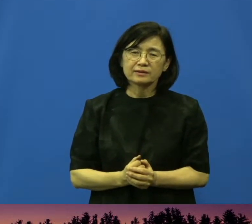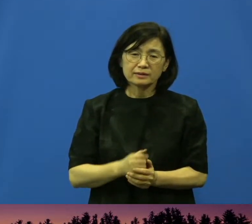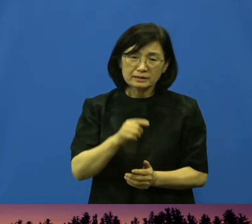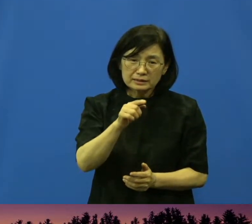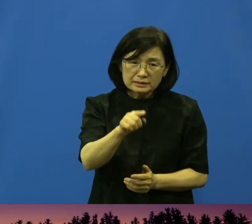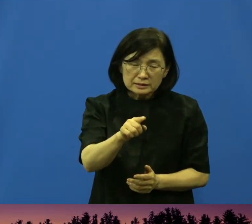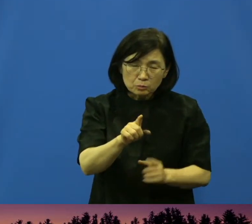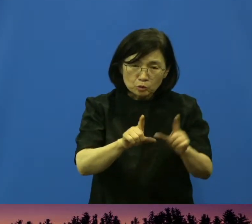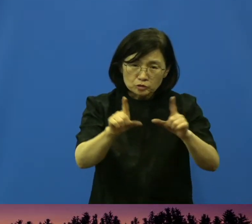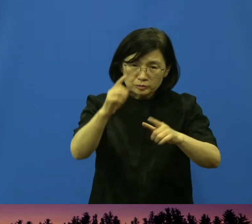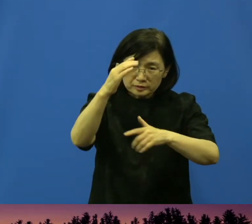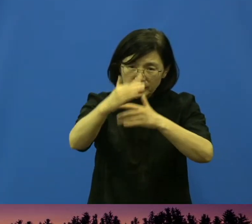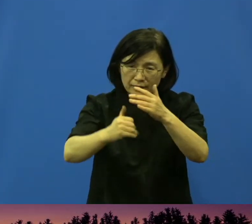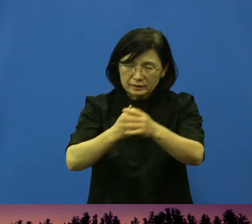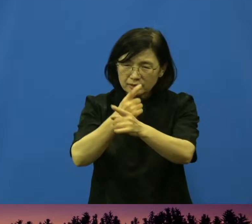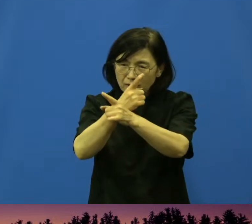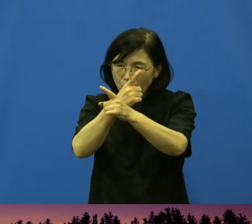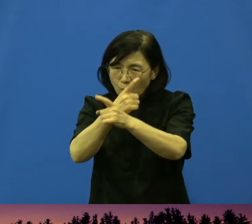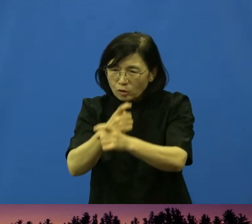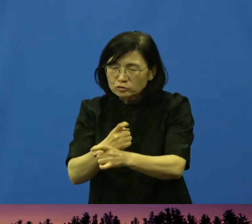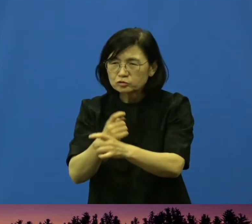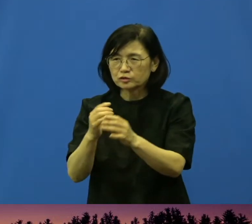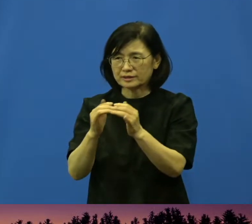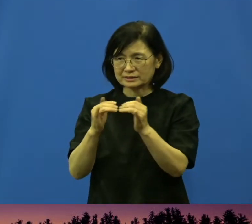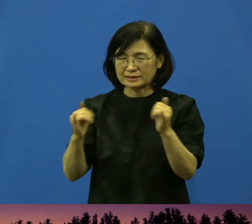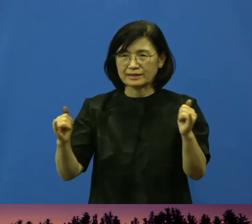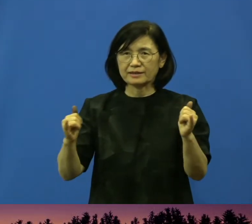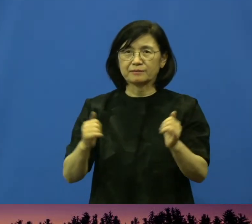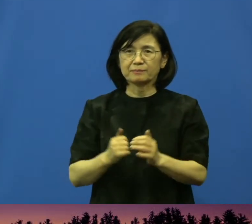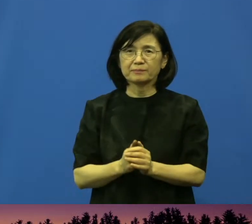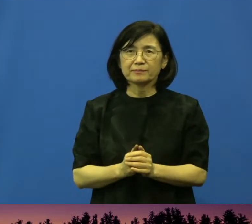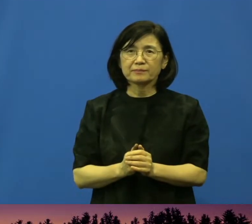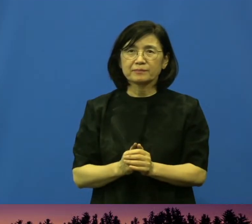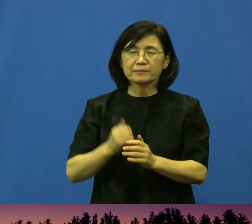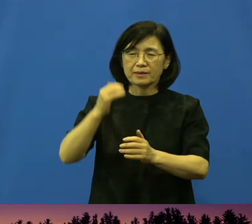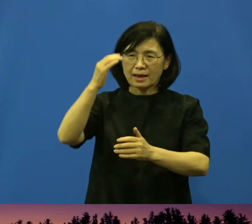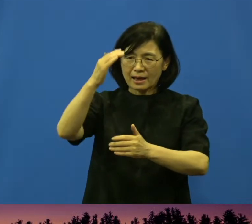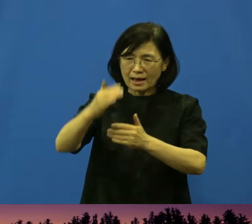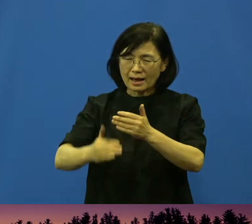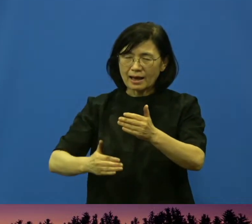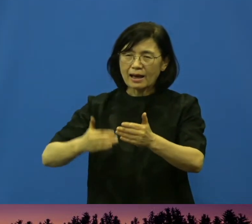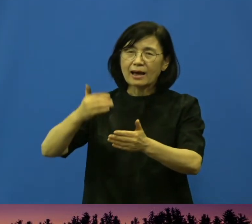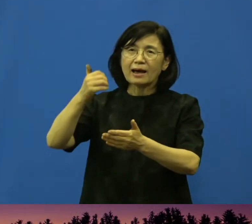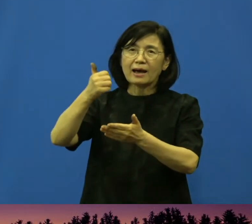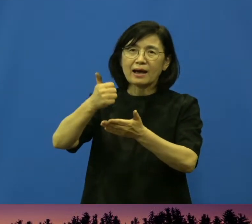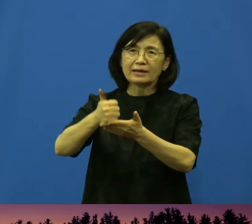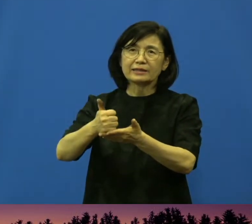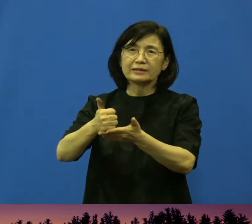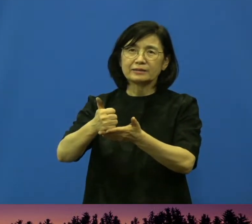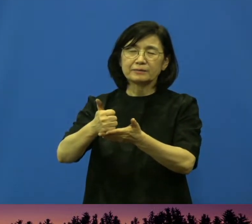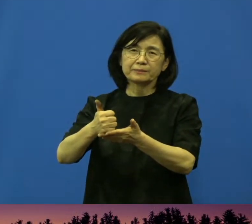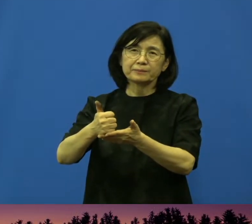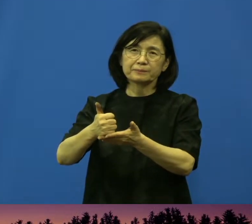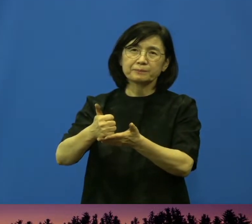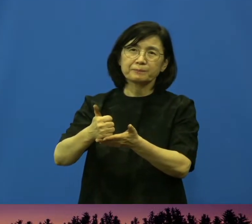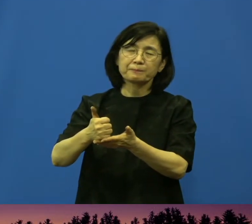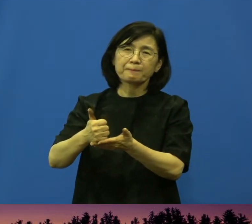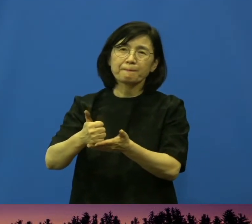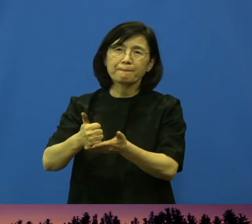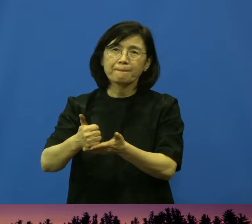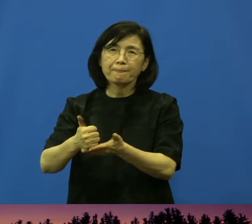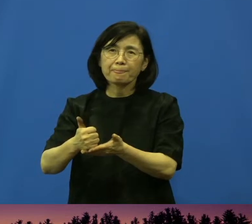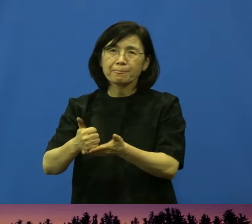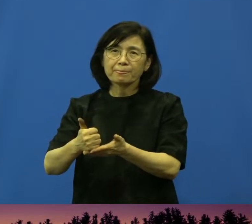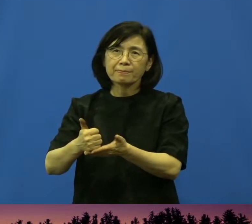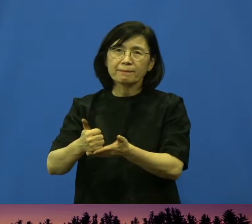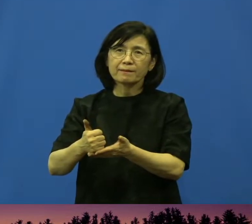것입니다. 우리는 하나님에게 전적으로 의존된 존재임을 알고 내 자신의